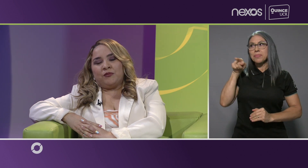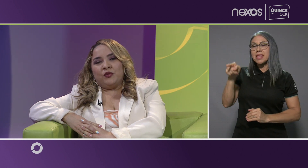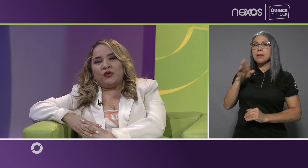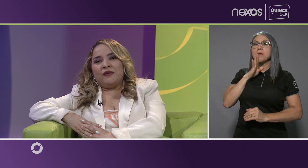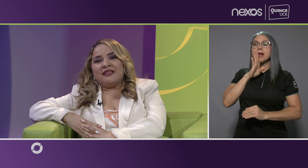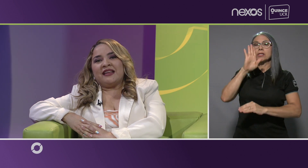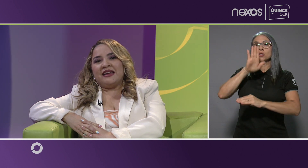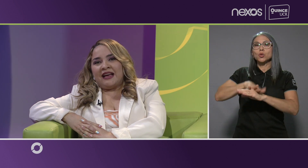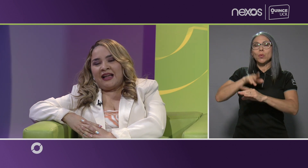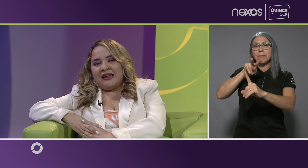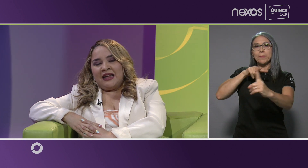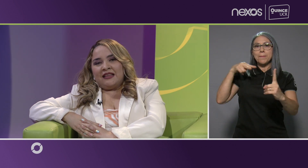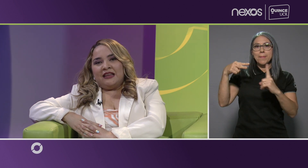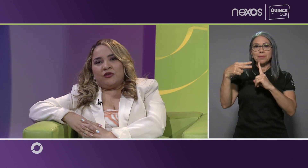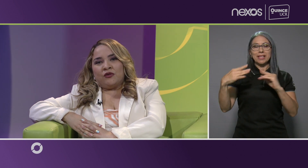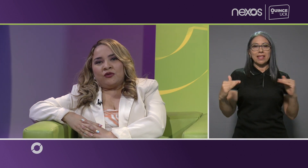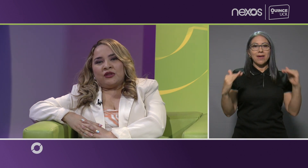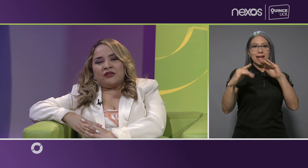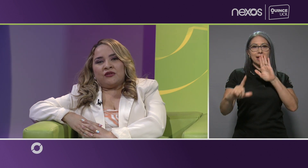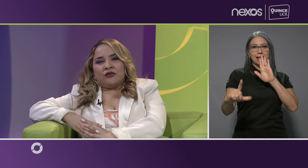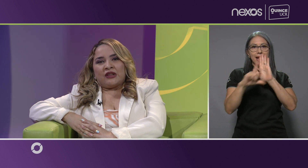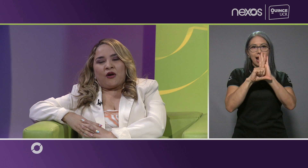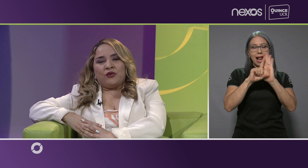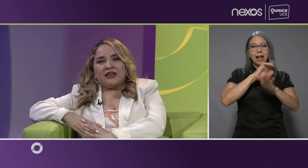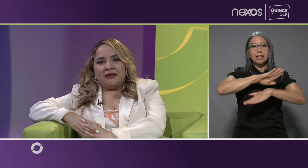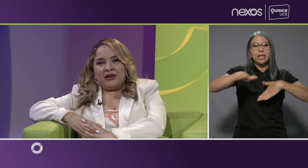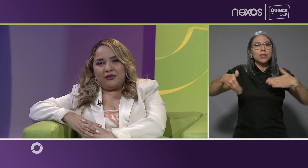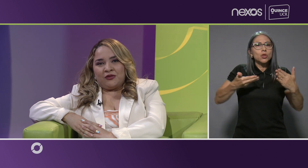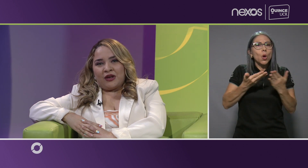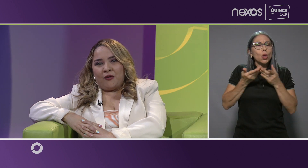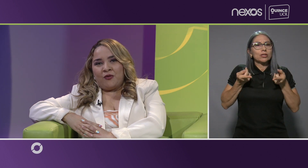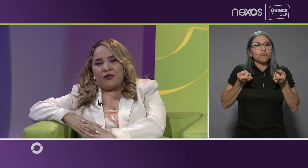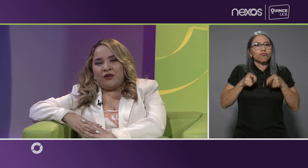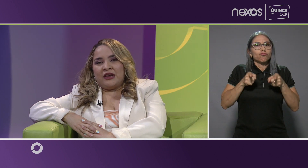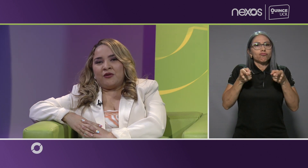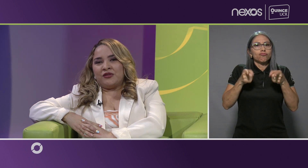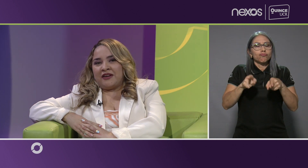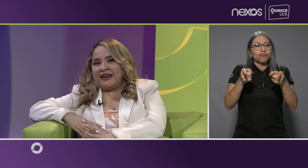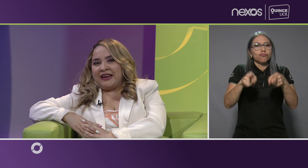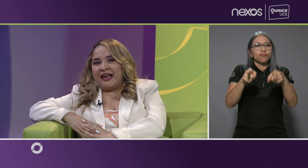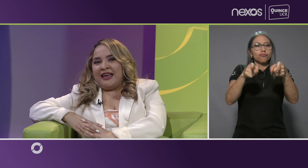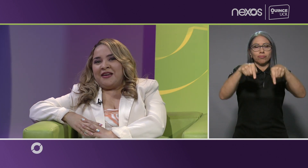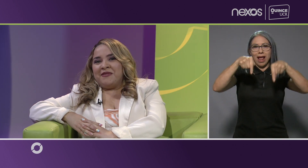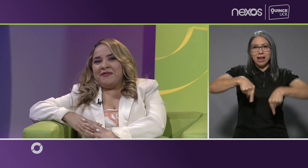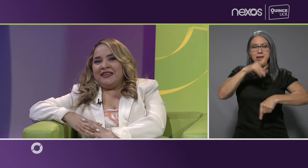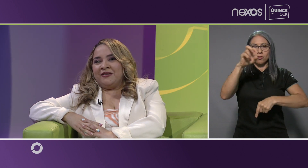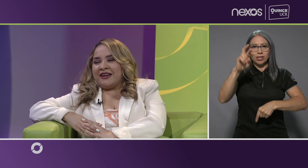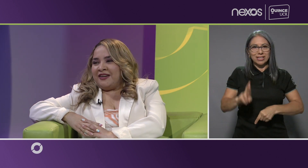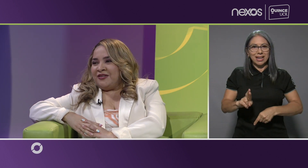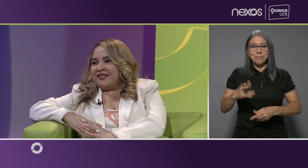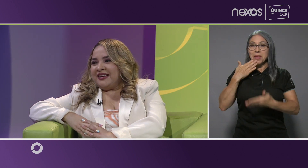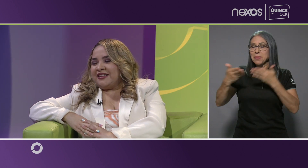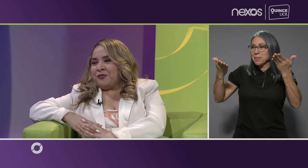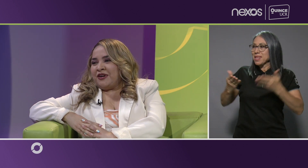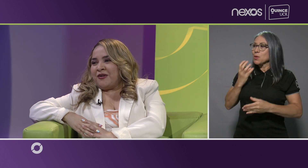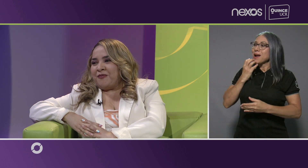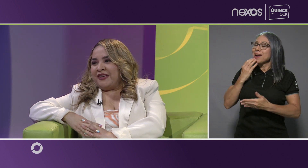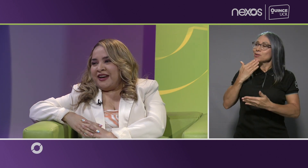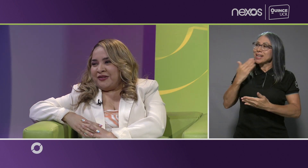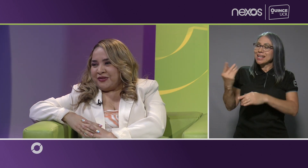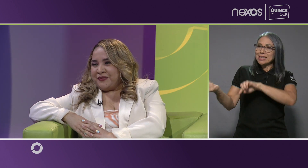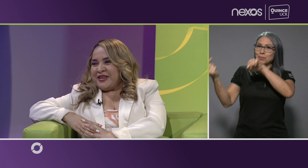perspectiva desde el punto de vista legal de todos estos acontecimientos que han ocurrido aquí en Costa Rica. Bienvenido, Carlos, y gracias